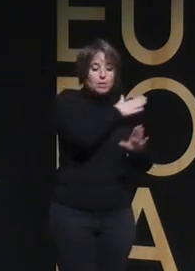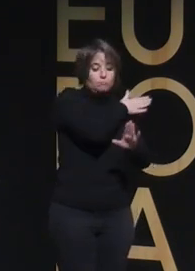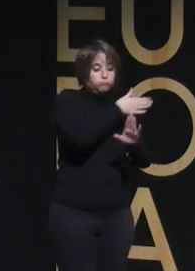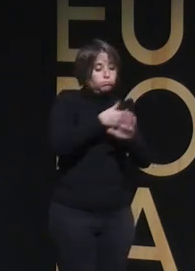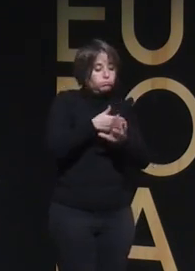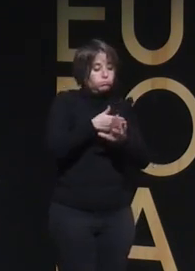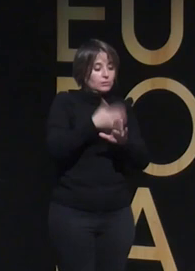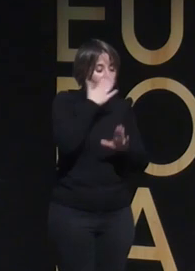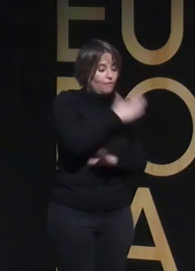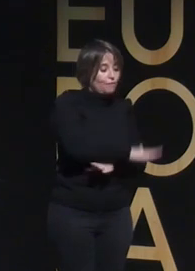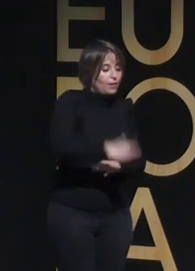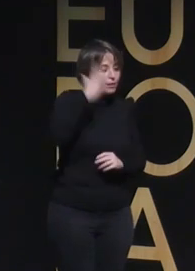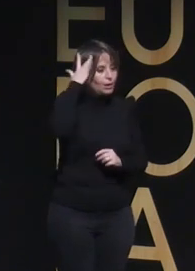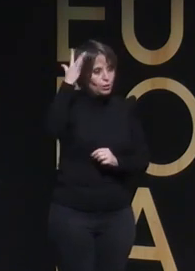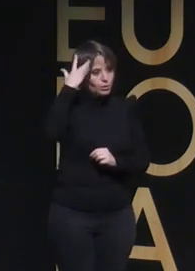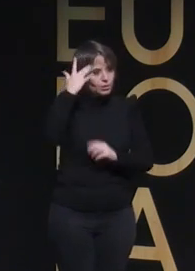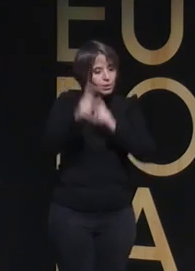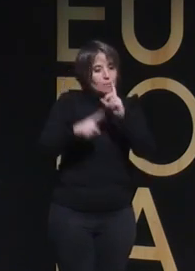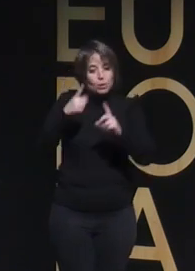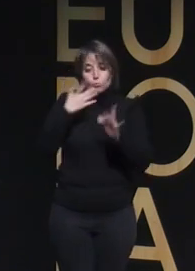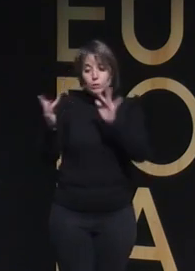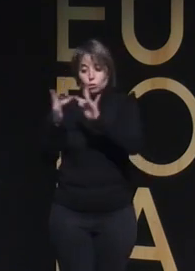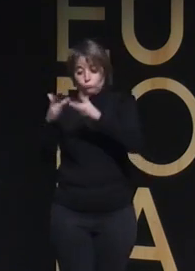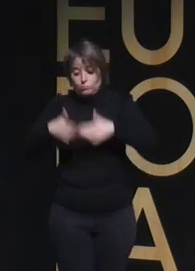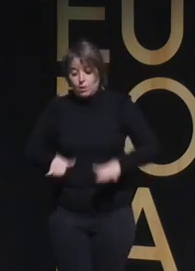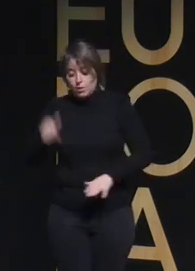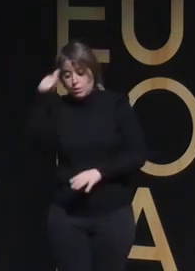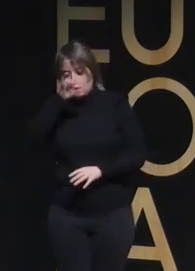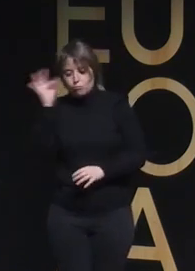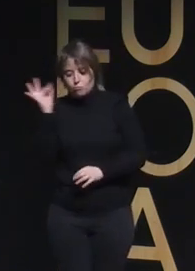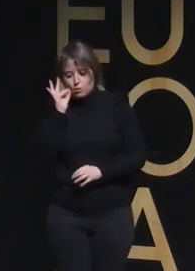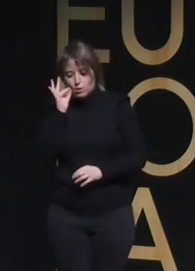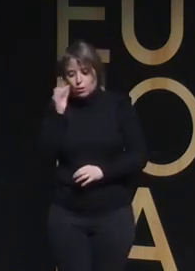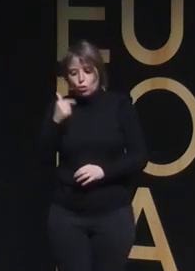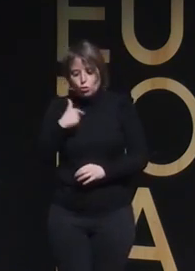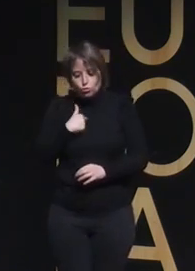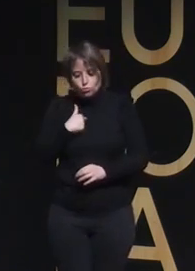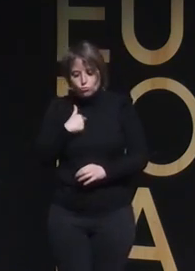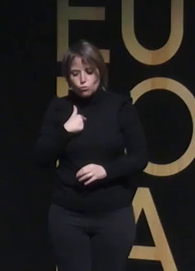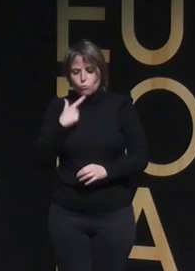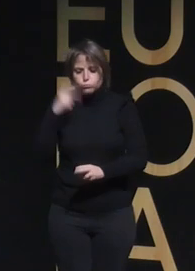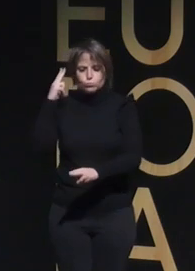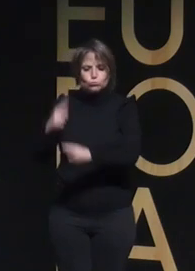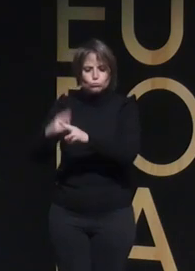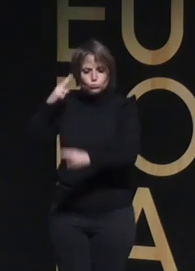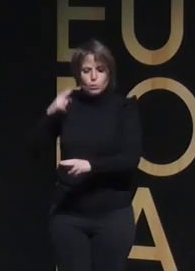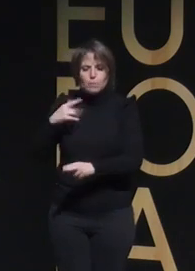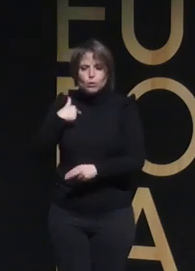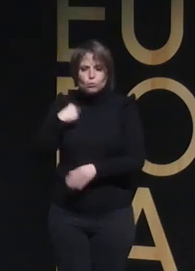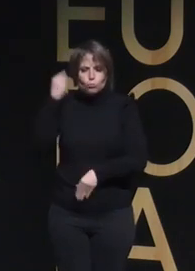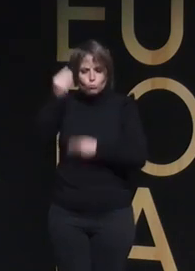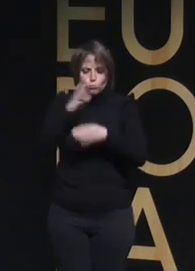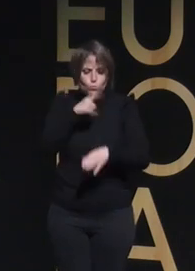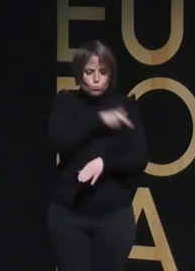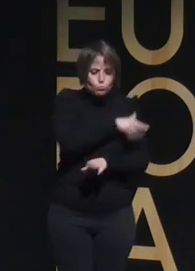mi adolescencia. Pero a la hora de cuando estoy con mi hijo o con mi hija, muchas veces soy mucho más intransigente con lo que me plantea porque creo que lo que yo